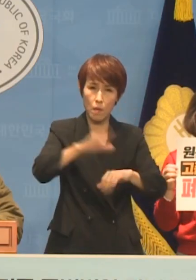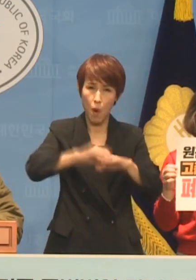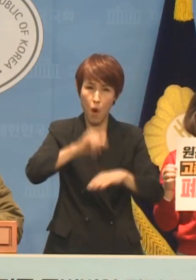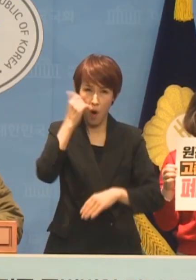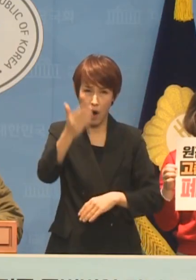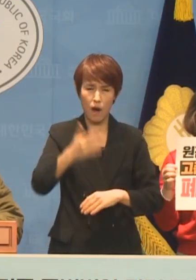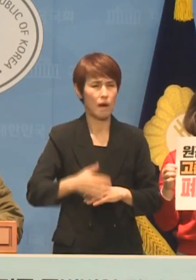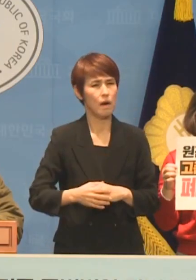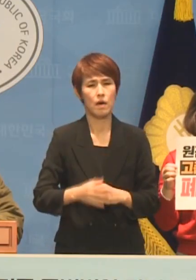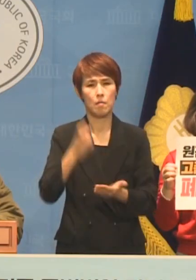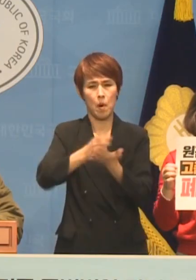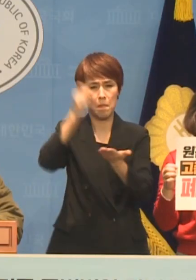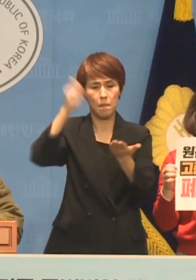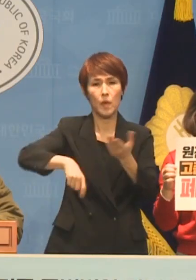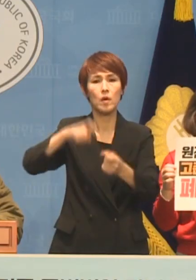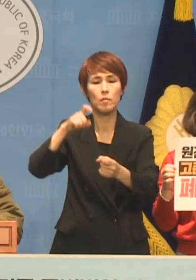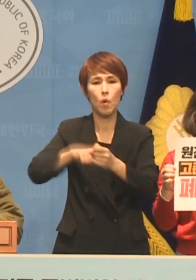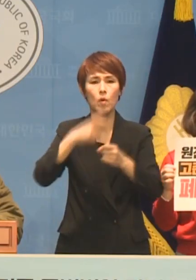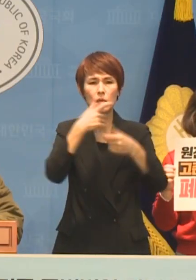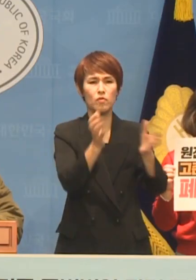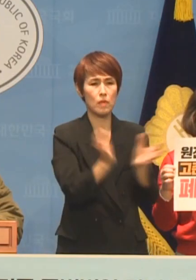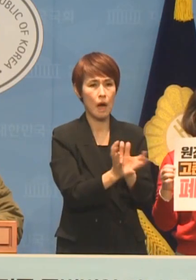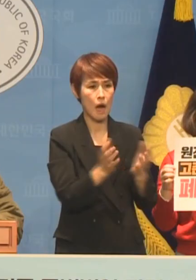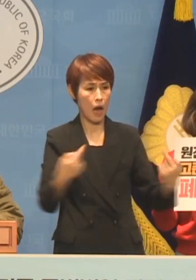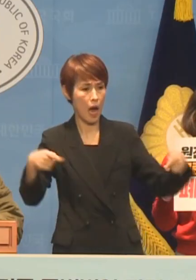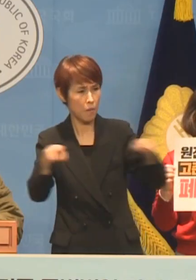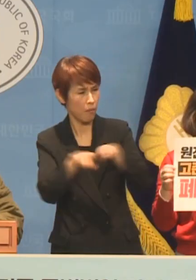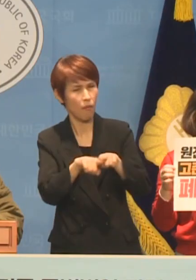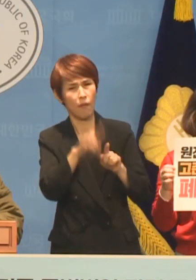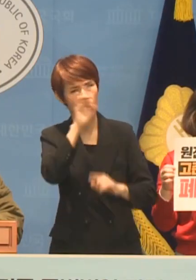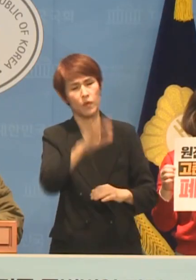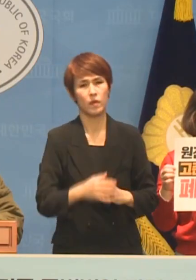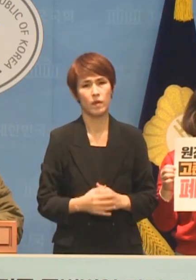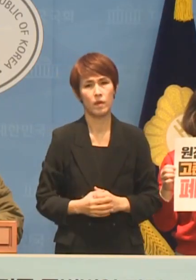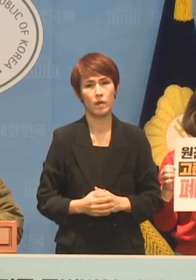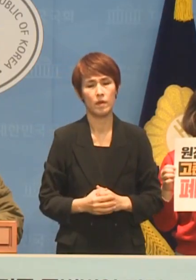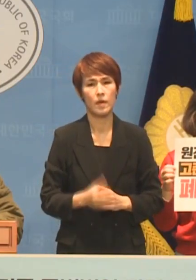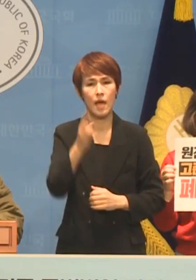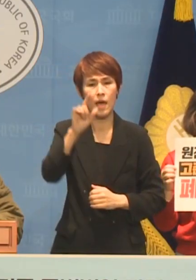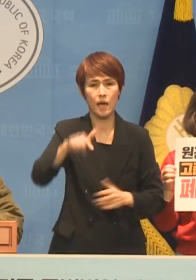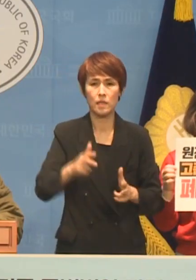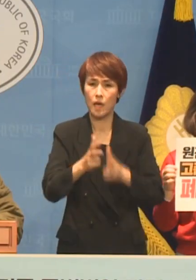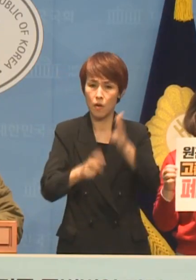법안 통과를 위해 더불어민주당까지 합세해서는 안 된다.